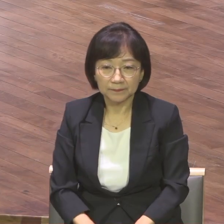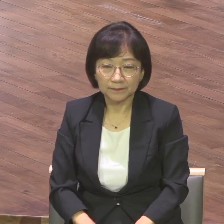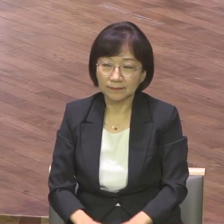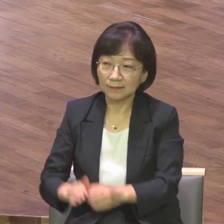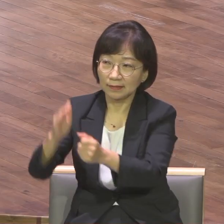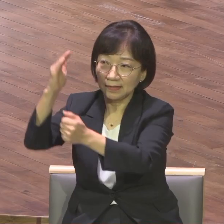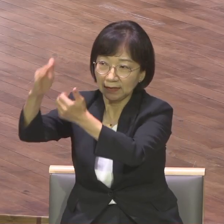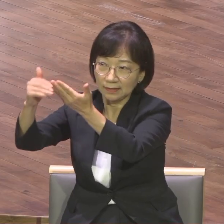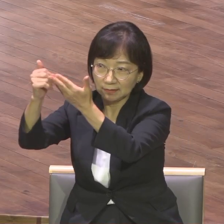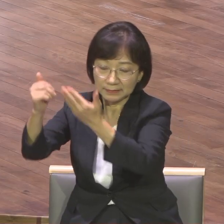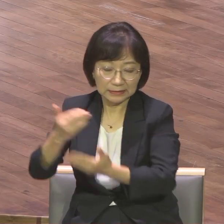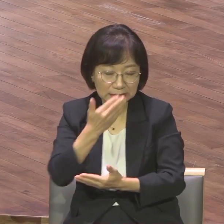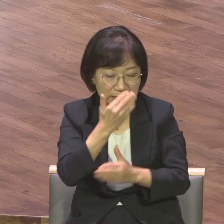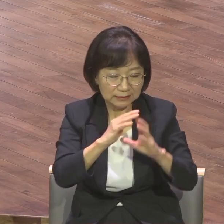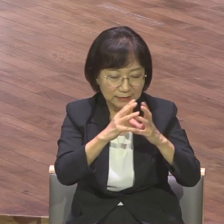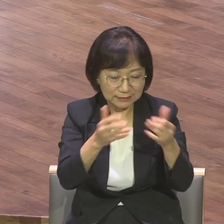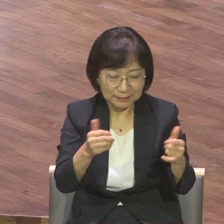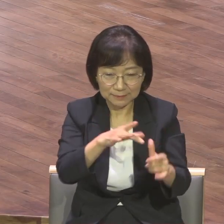선택받은 민족인데